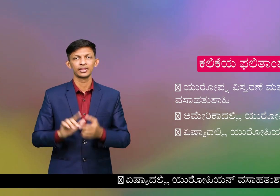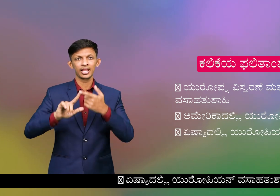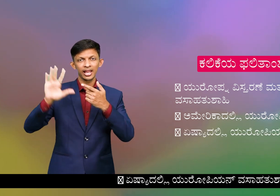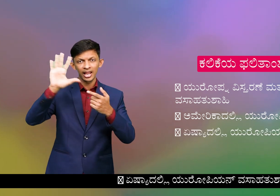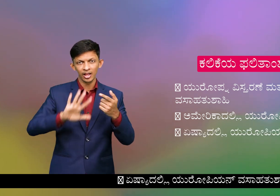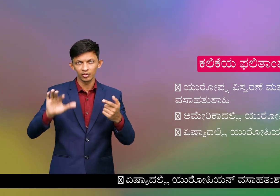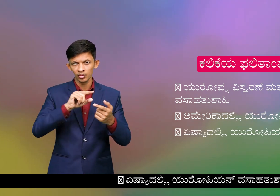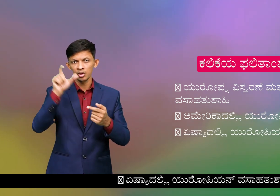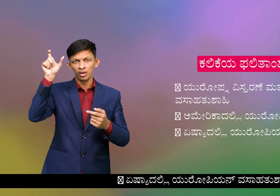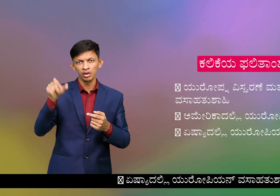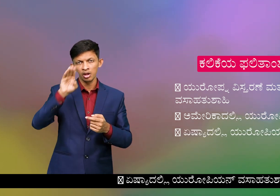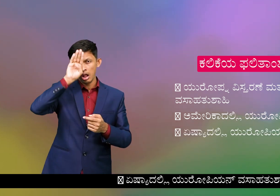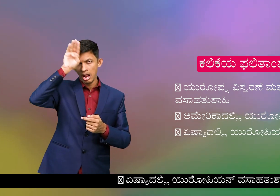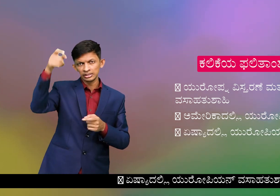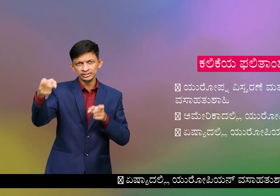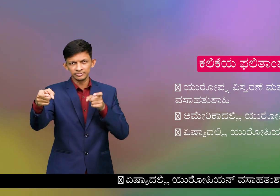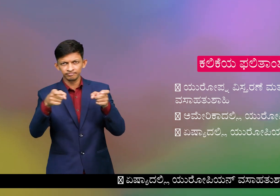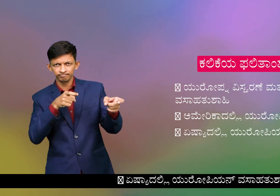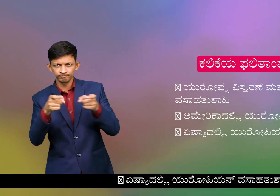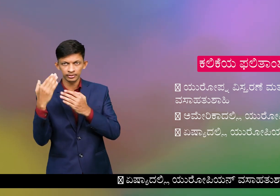ಏಷ್ಯಾದಲ್ಲಿ ಯುರೋಪಿಯನ್ ವಸಾಹತುಶಾಹಿ.